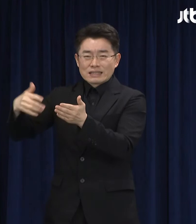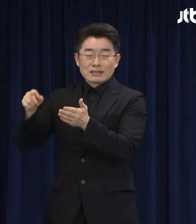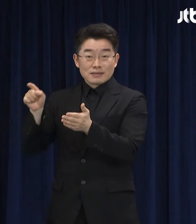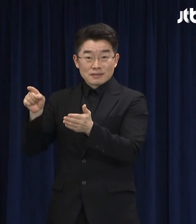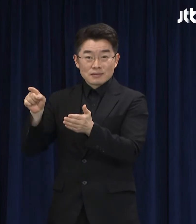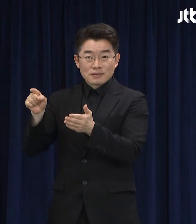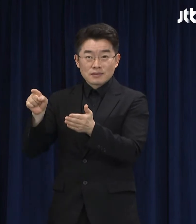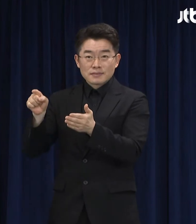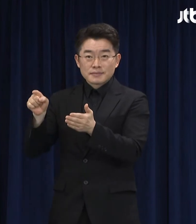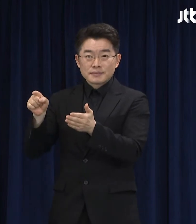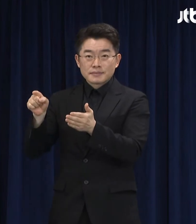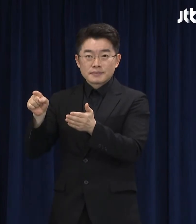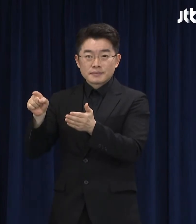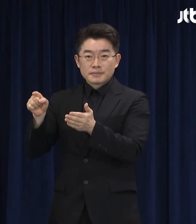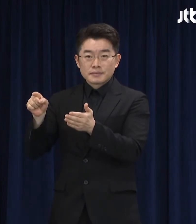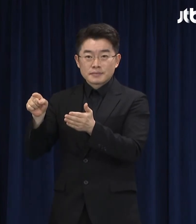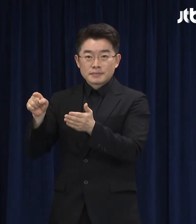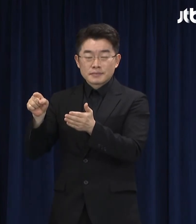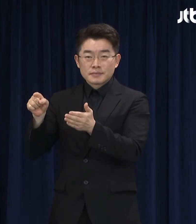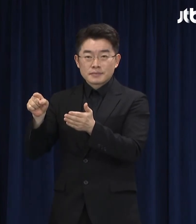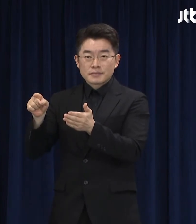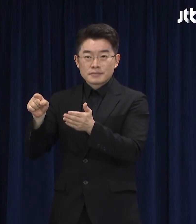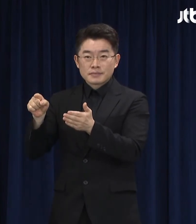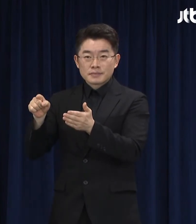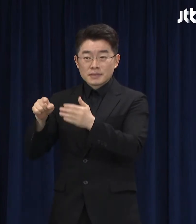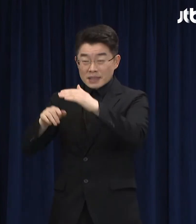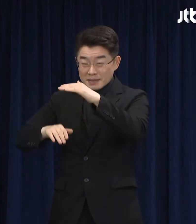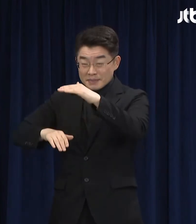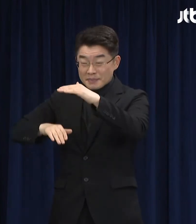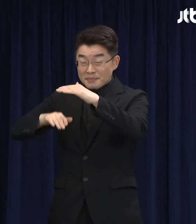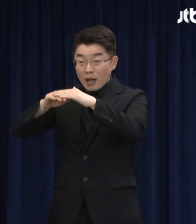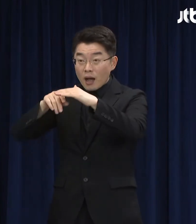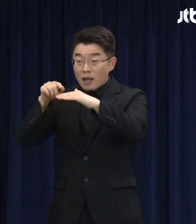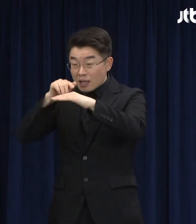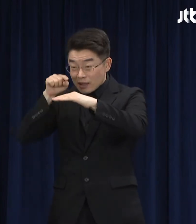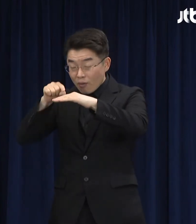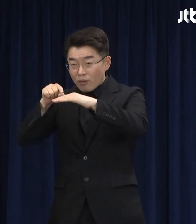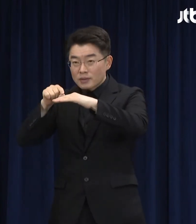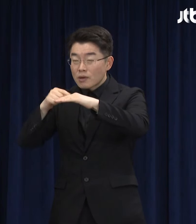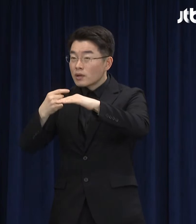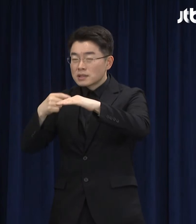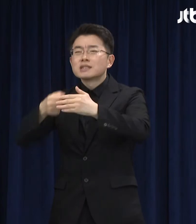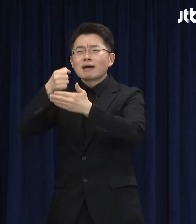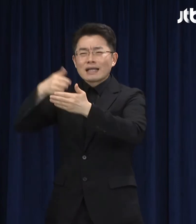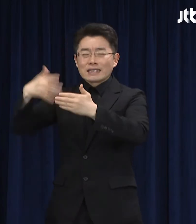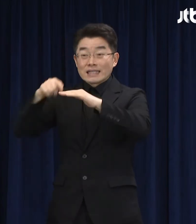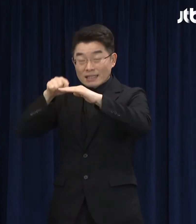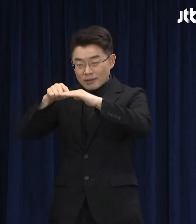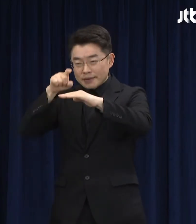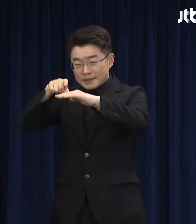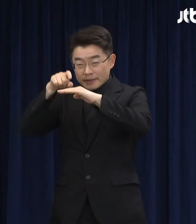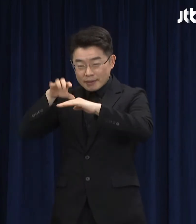대로 저희들이 설정치를 넘겨받아서 적절성을 확인할